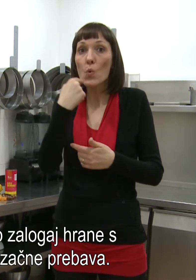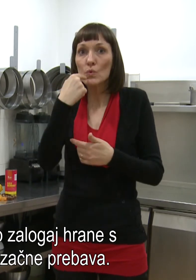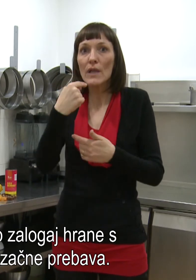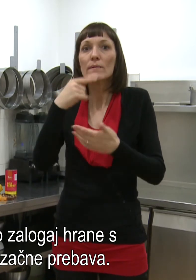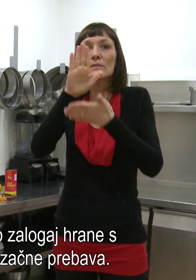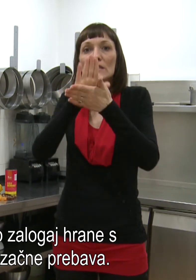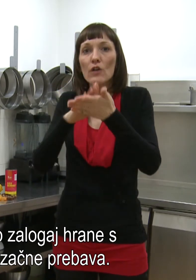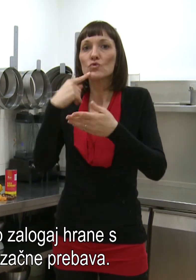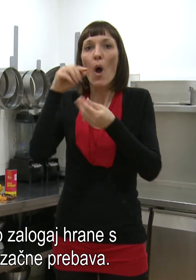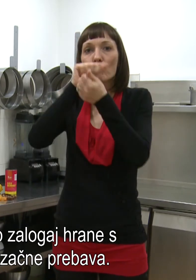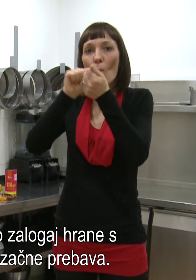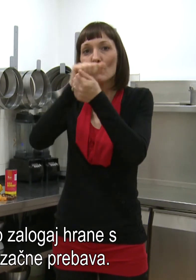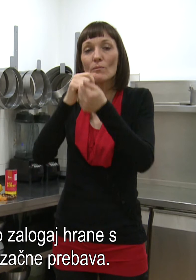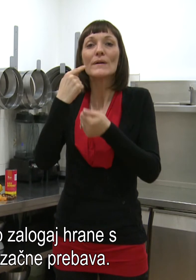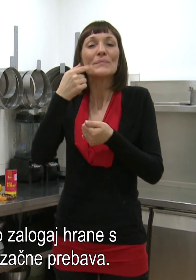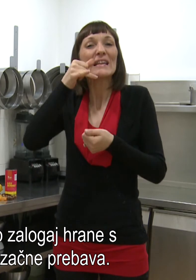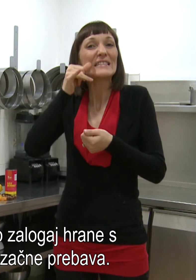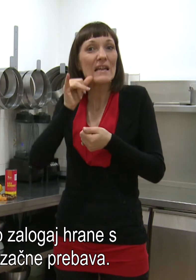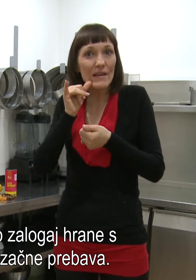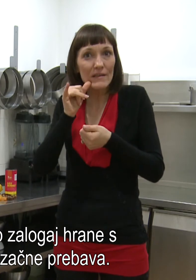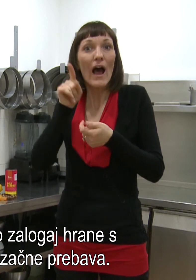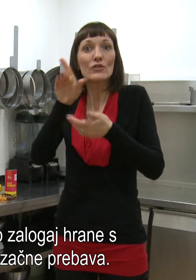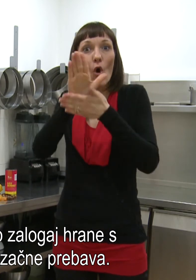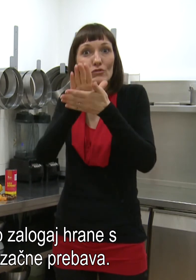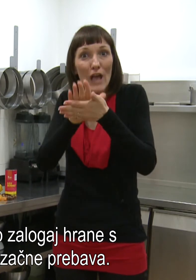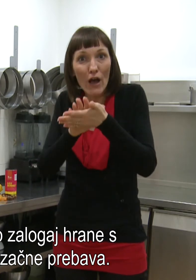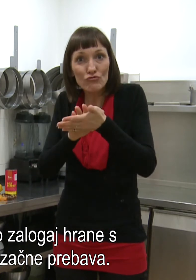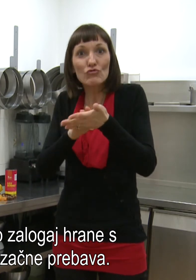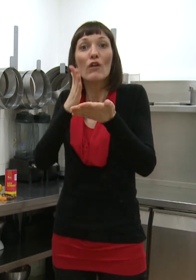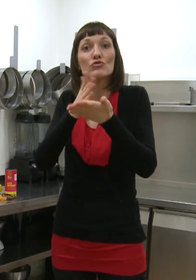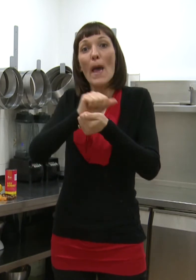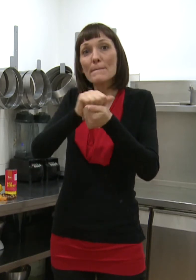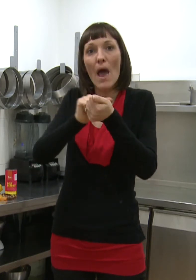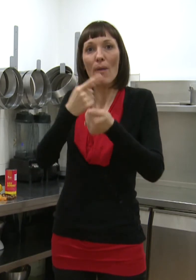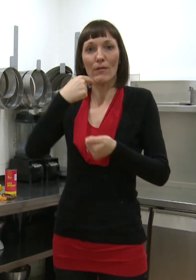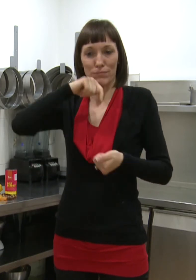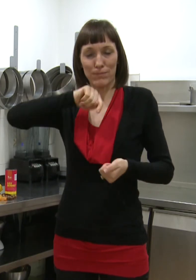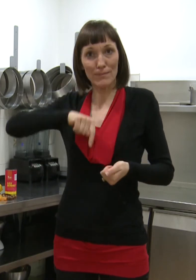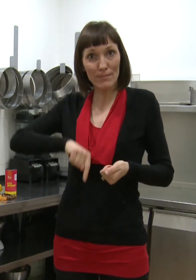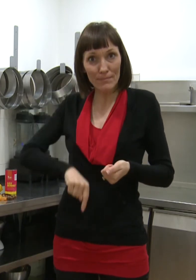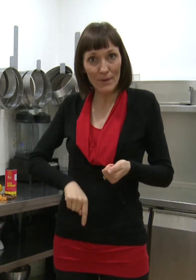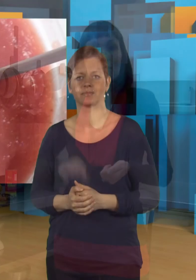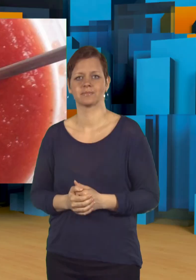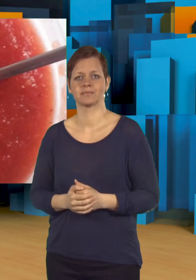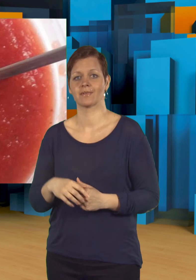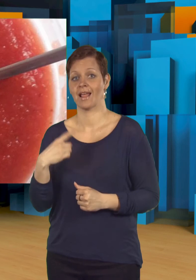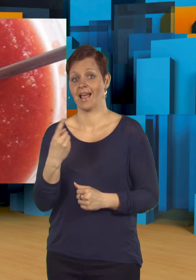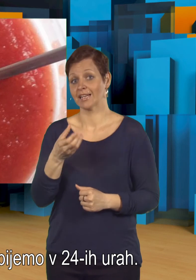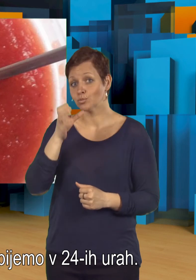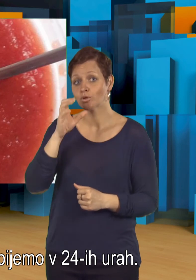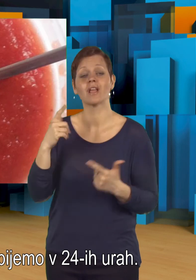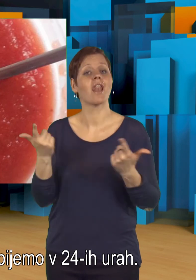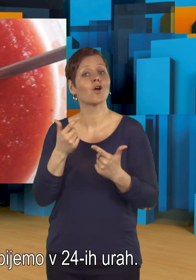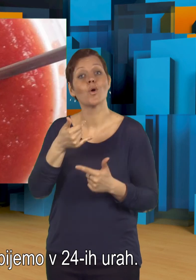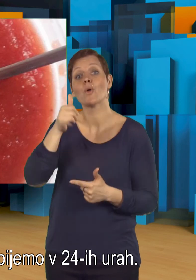pomešamo zalogaj hrane s slino, takrat praktično se začne prebava. Ogljikovi hidrati...